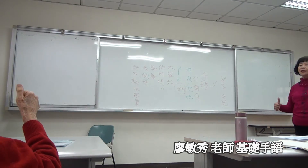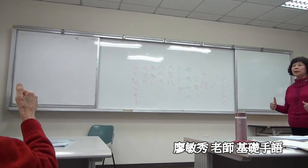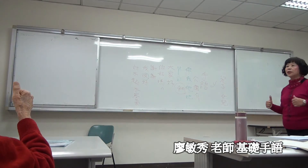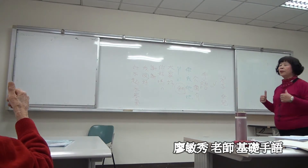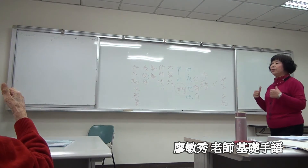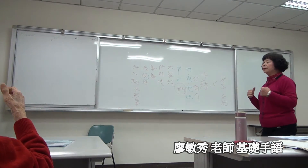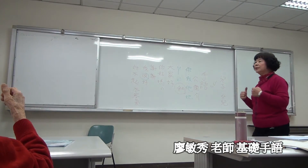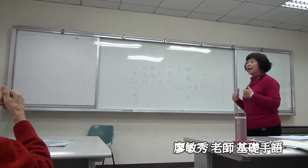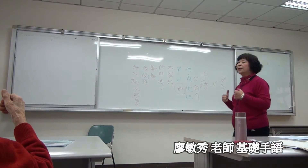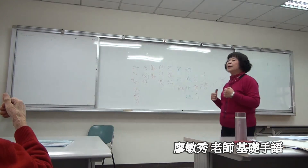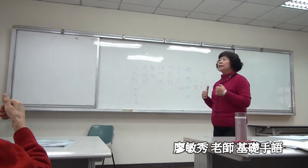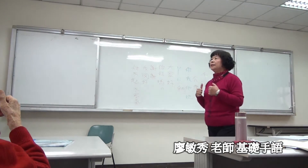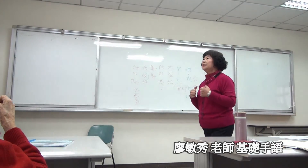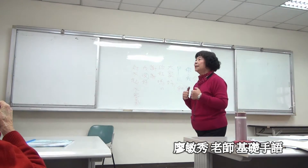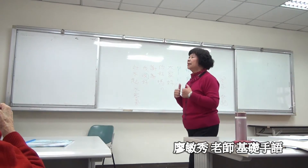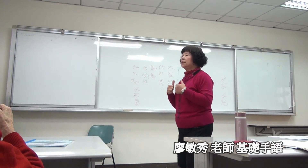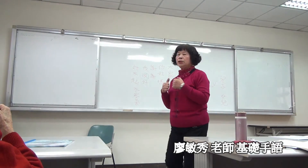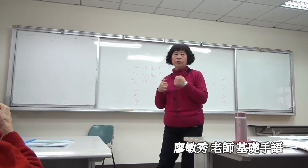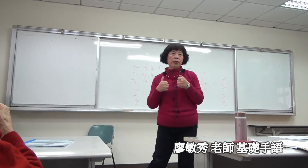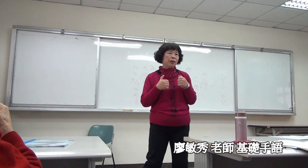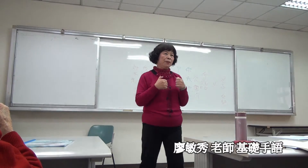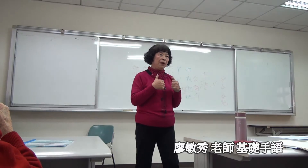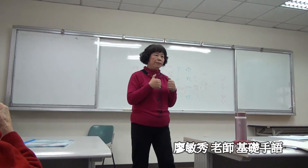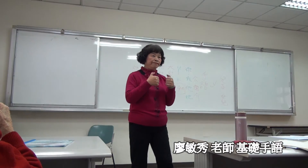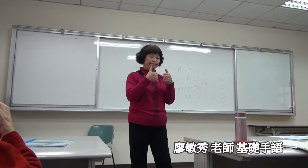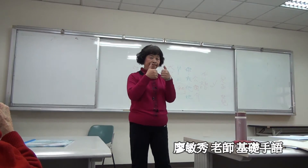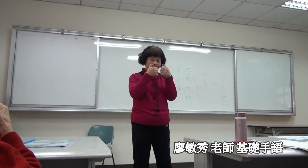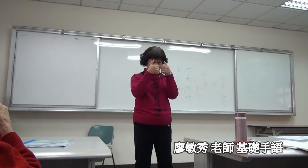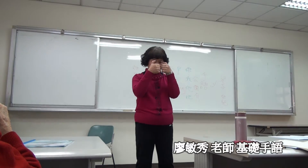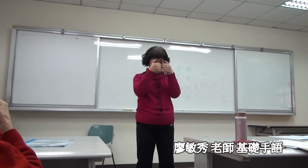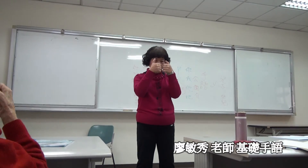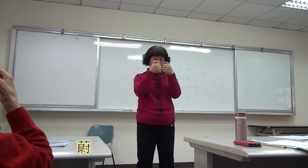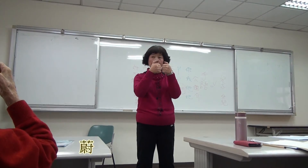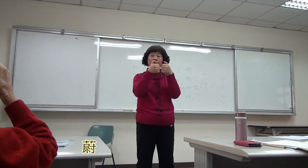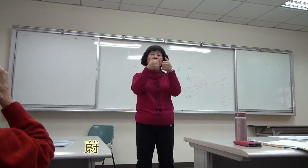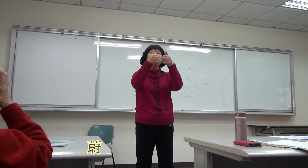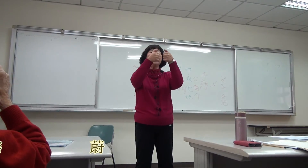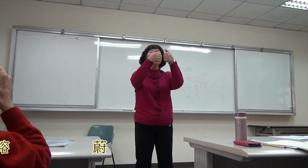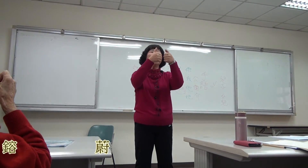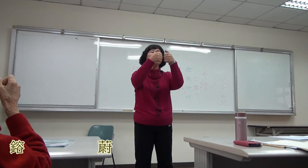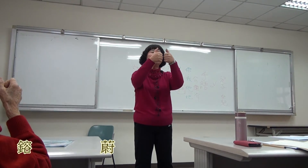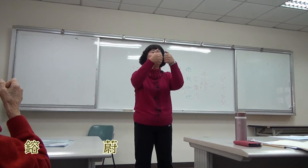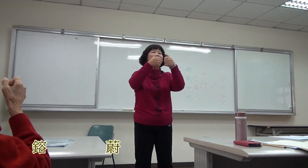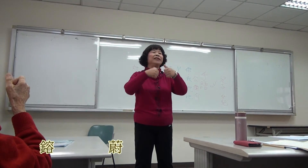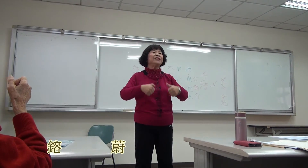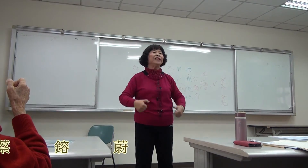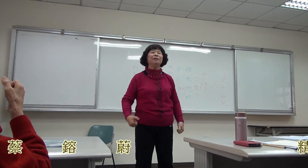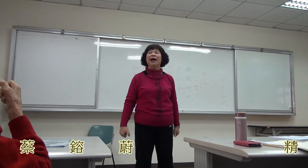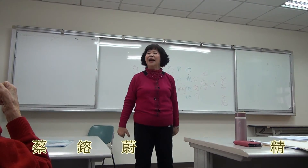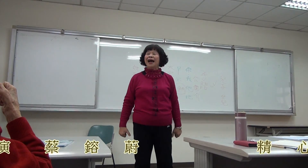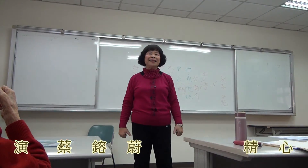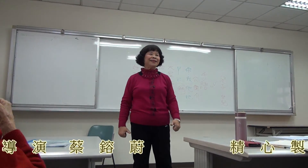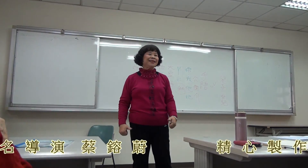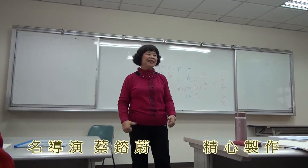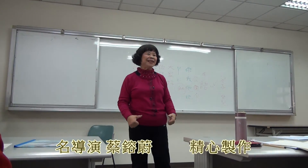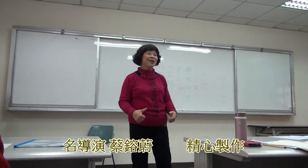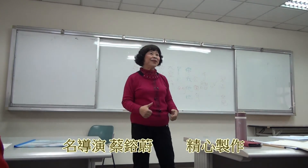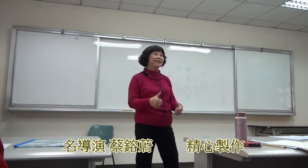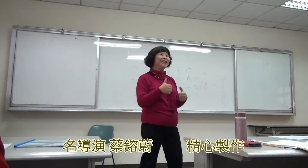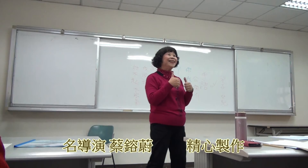能都会用这样，其实这样是有礼貌，很有礼，因为咱两个在敬礼嘛，啊，可是大家都会说